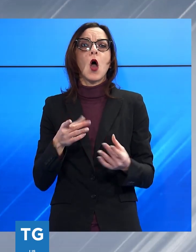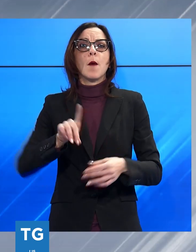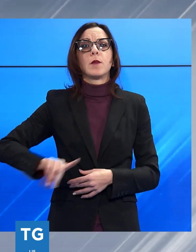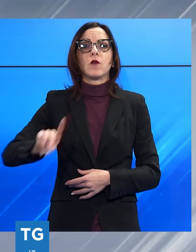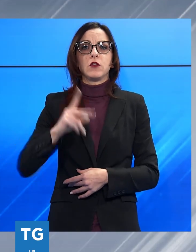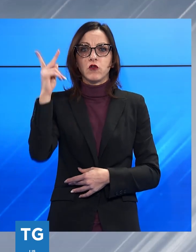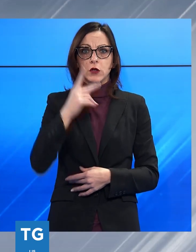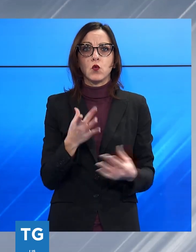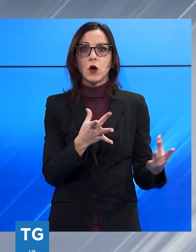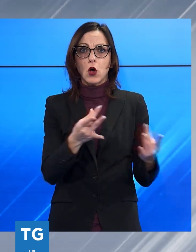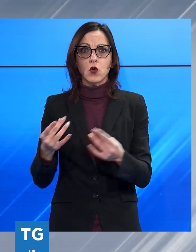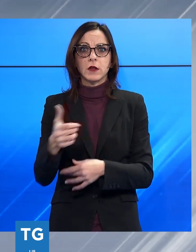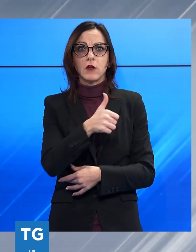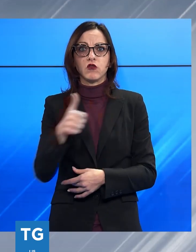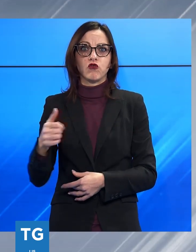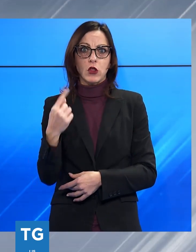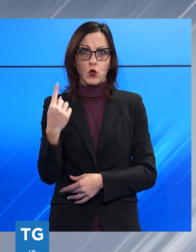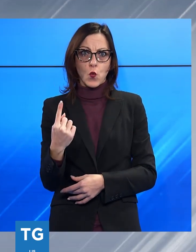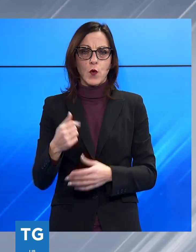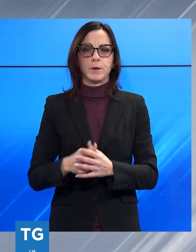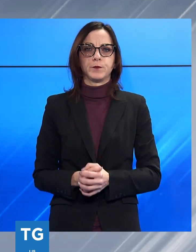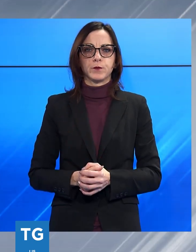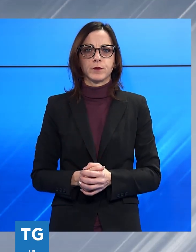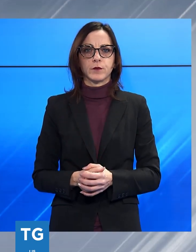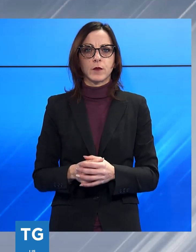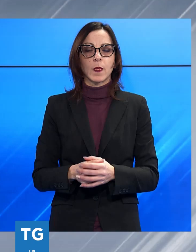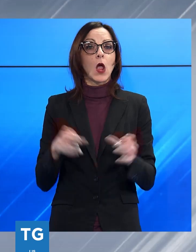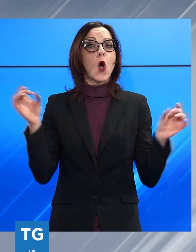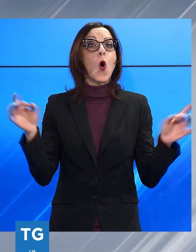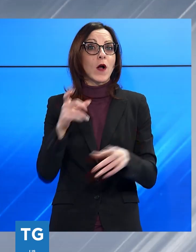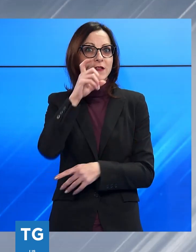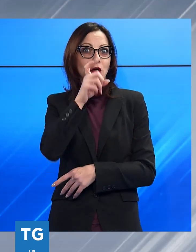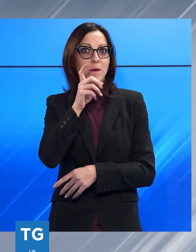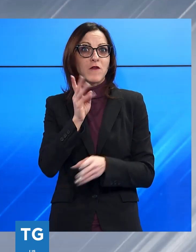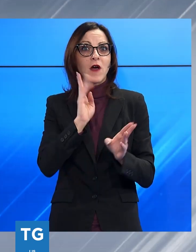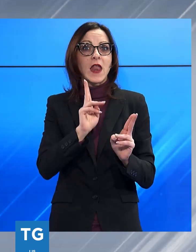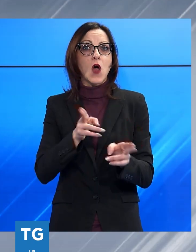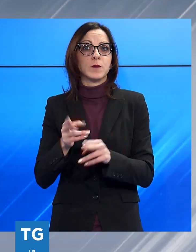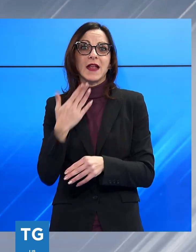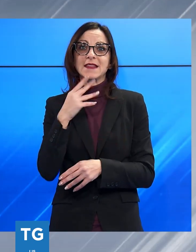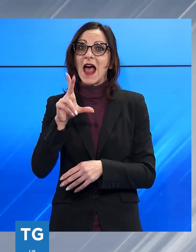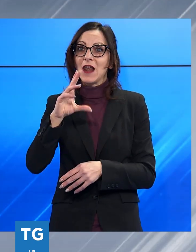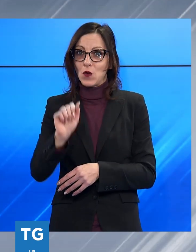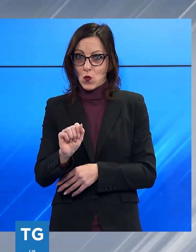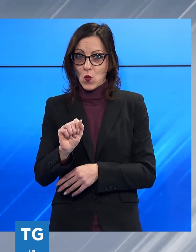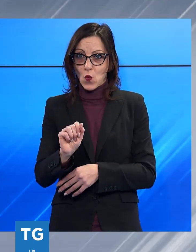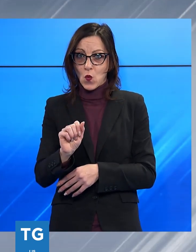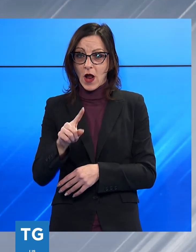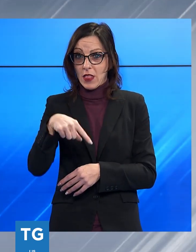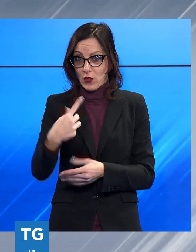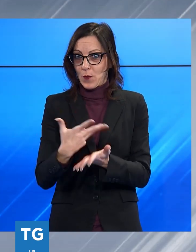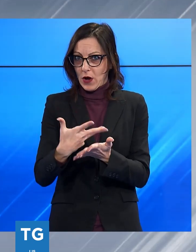101 In occasione della visita della befana all'ospedale San Luca di cui ci occuperemo tra pochissimo